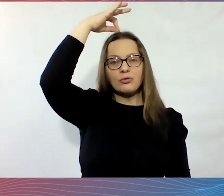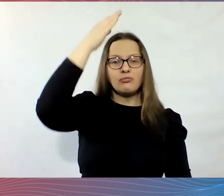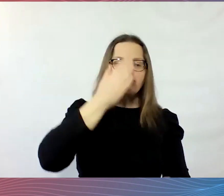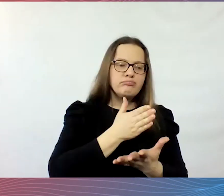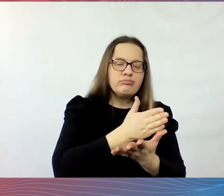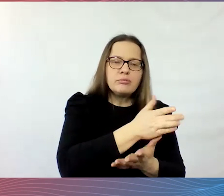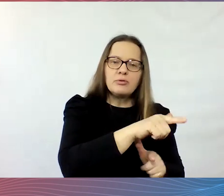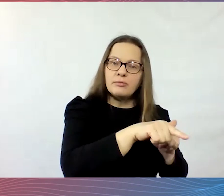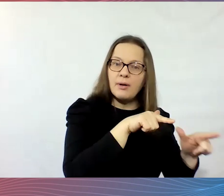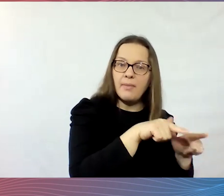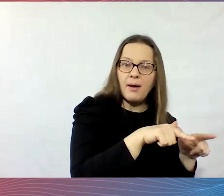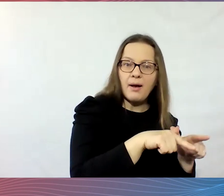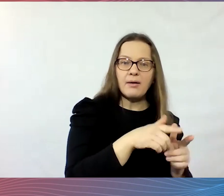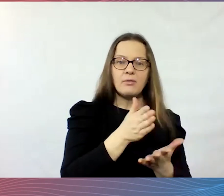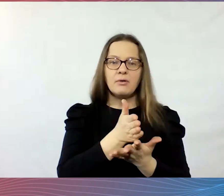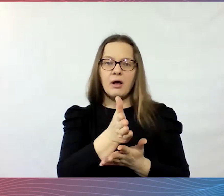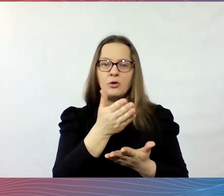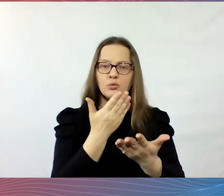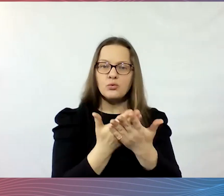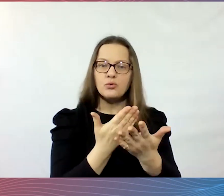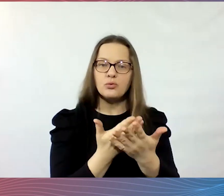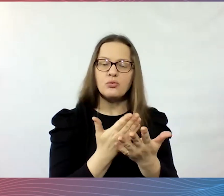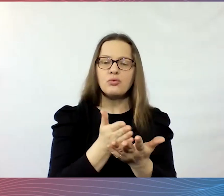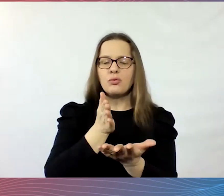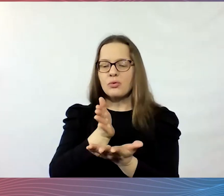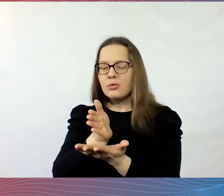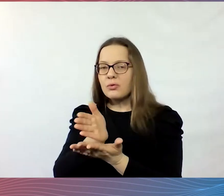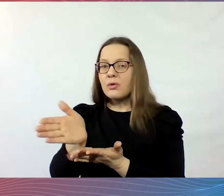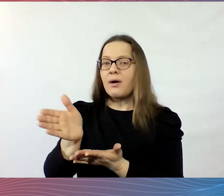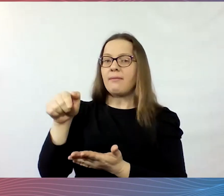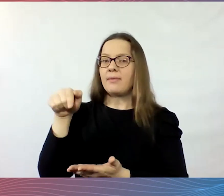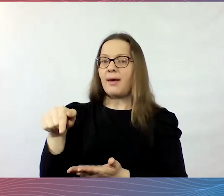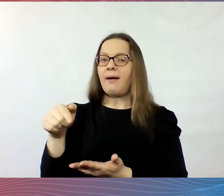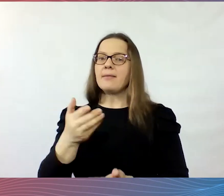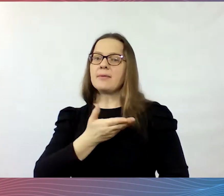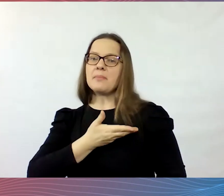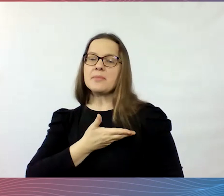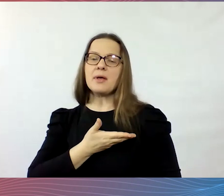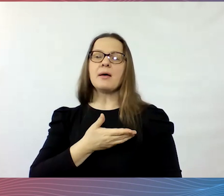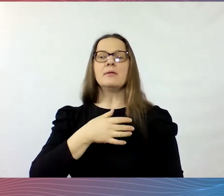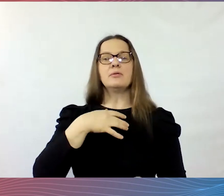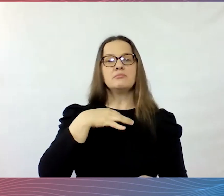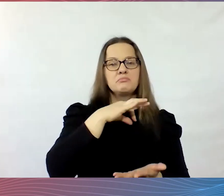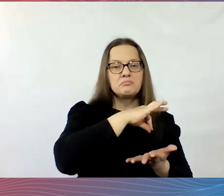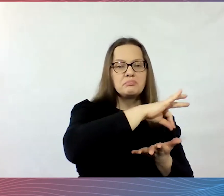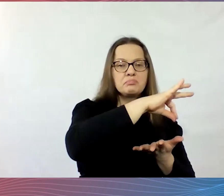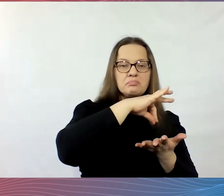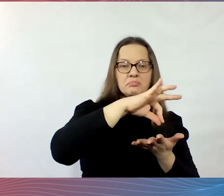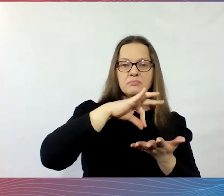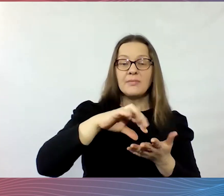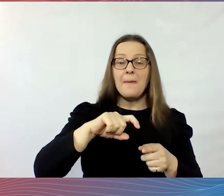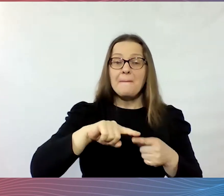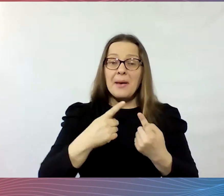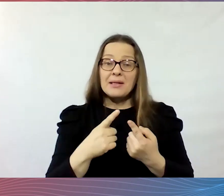carne milita contra o Espírito e o Espírito contra a carne, porque são opostos entre